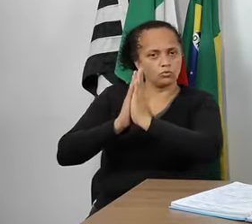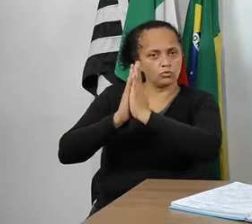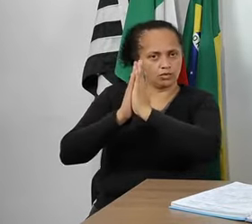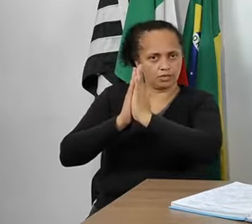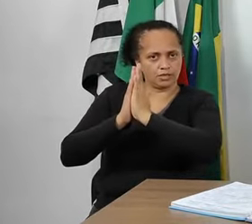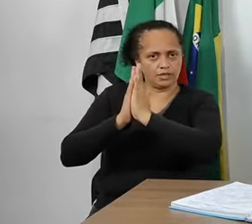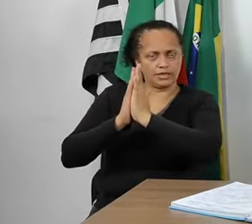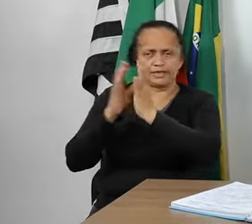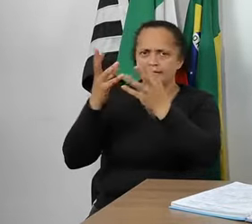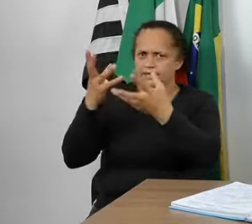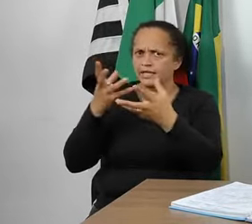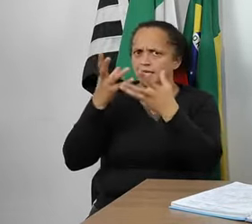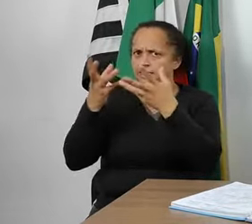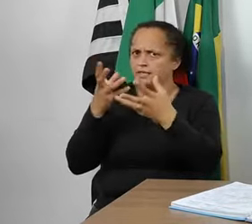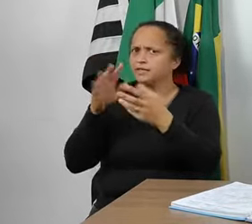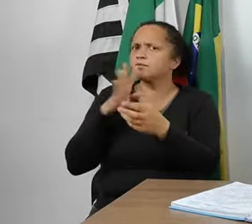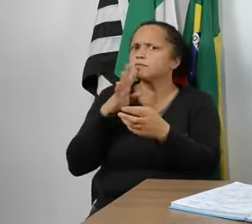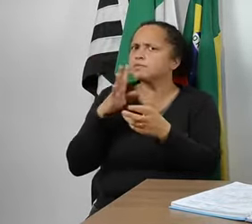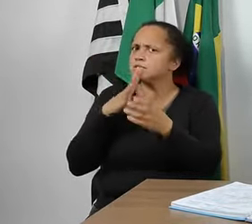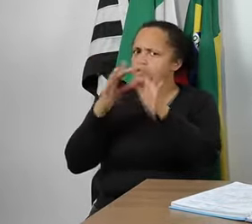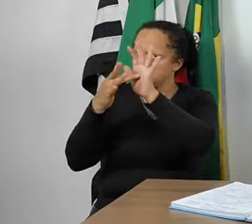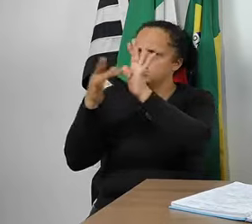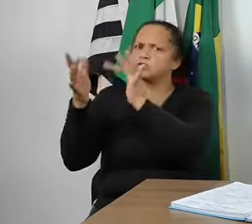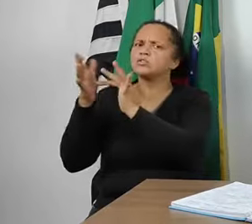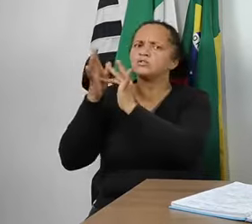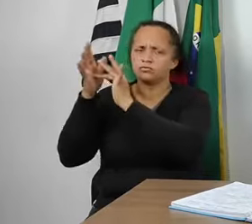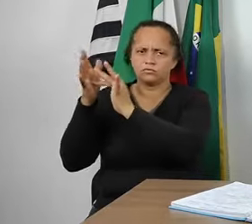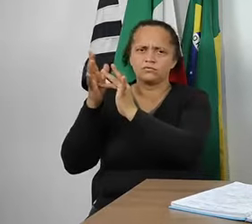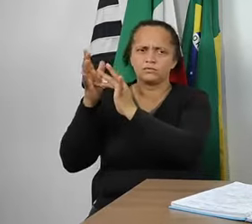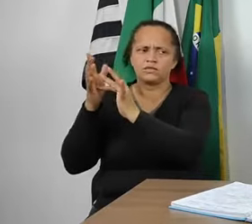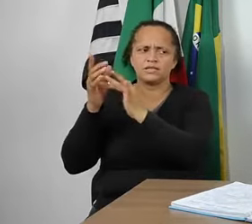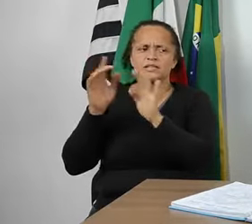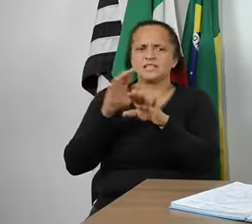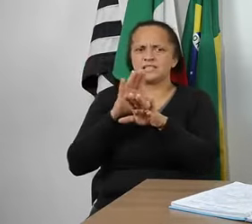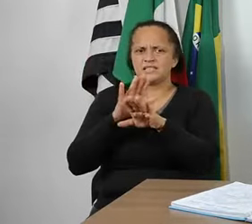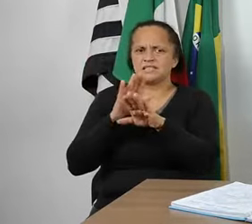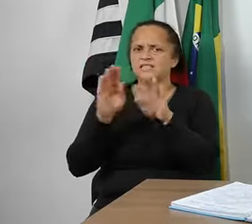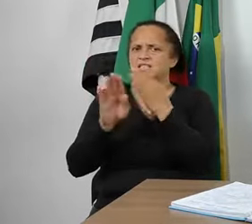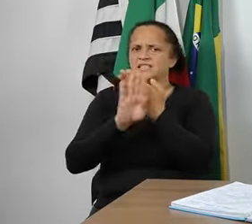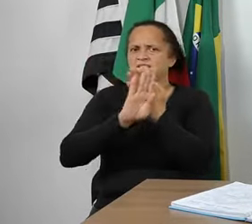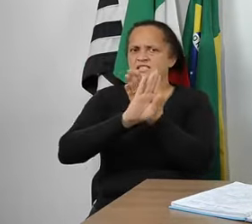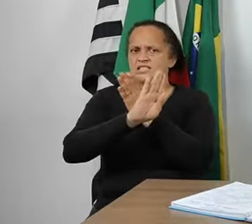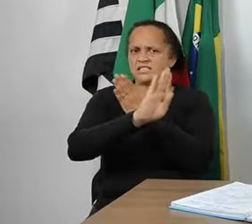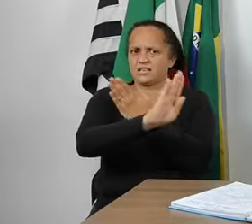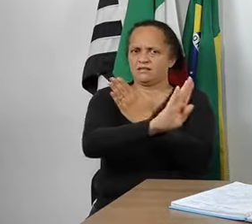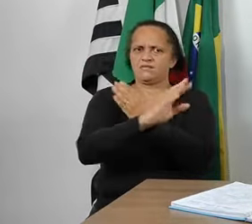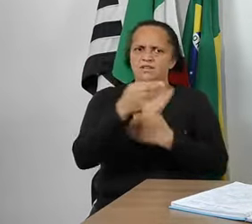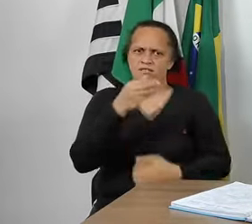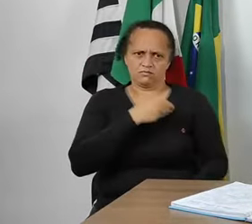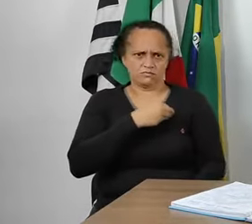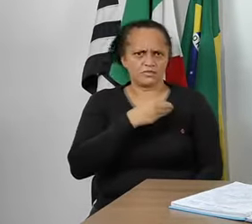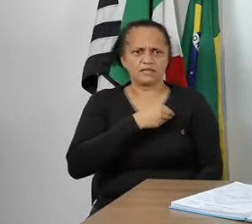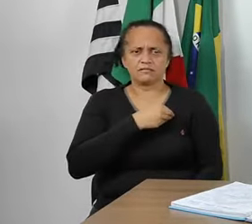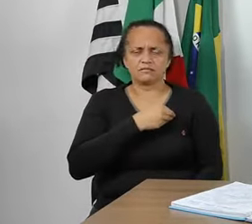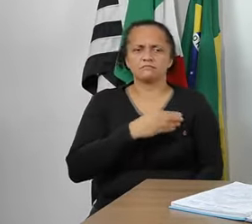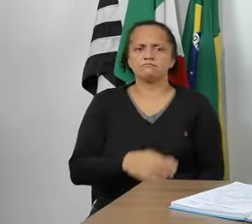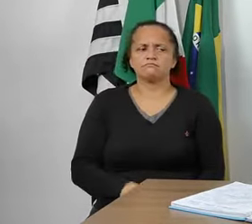buscar a minha face e se afastar dos seus maus caminhos, dos